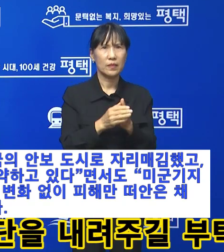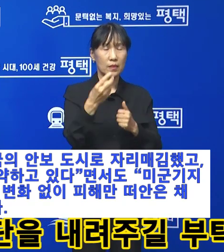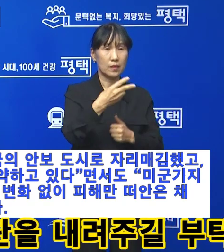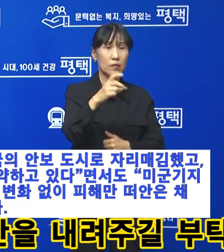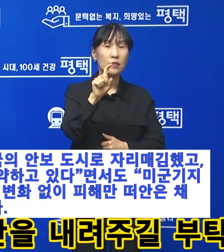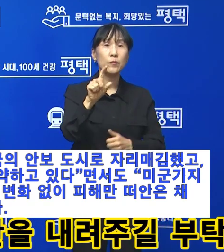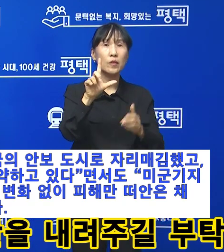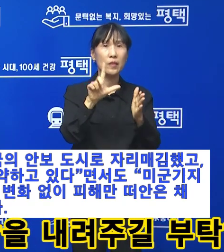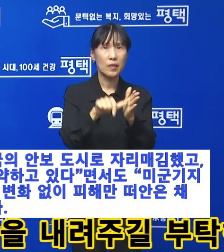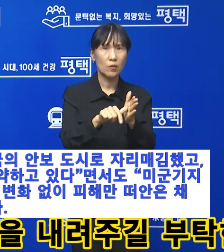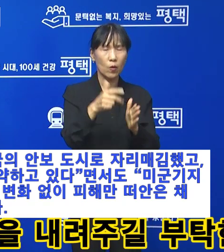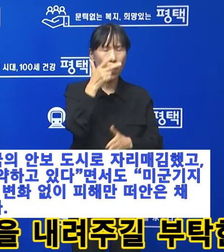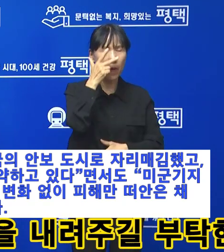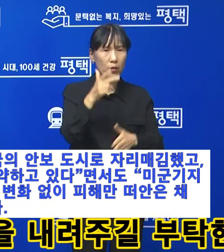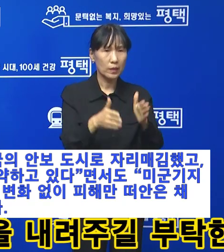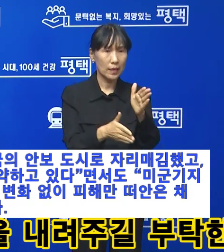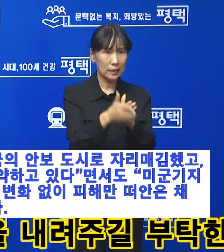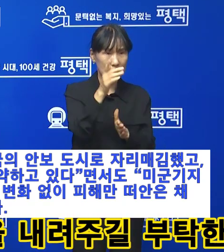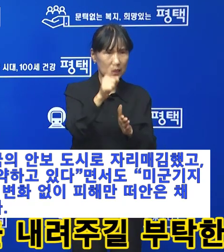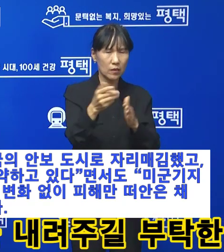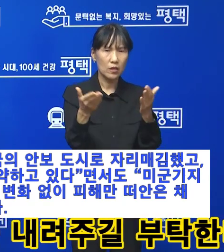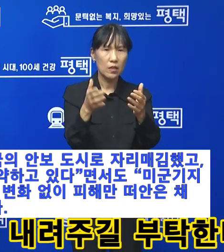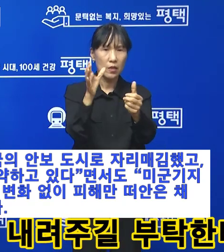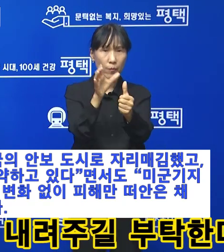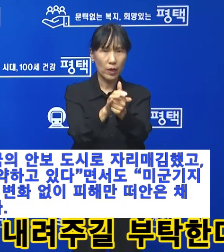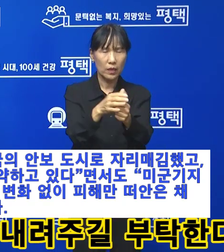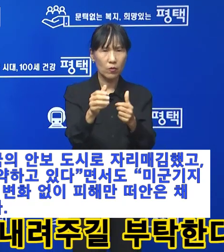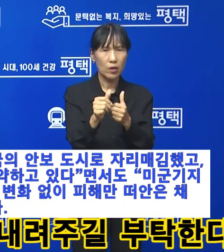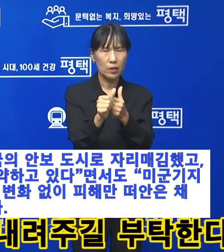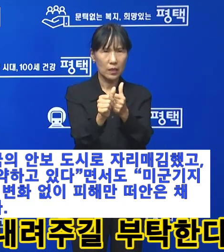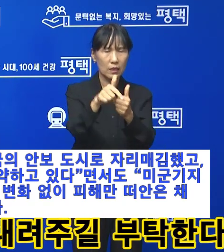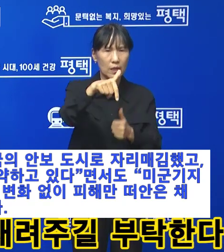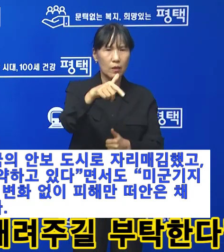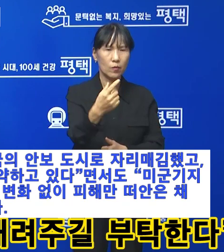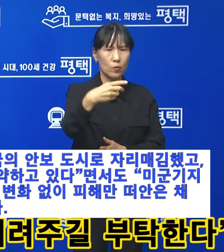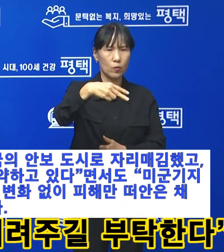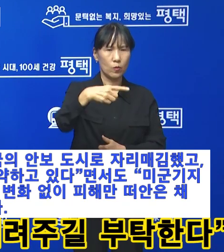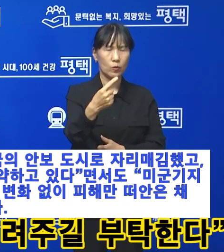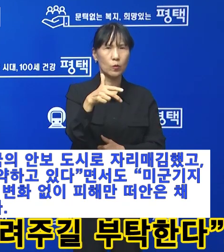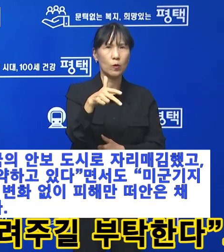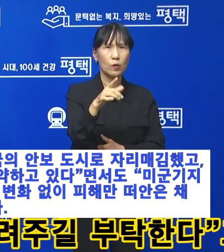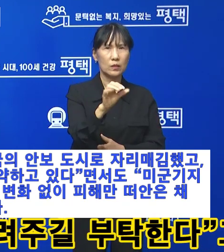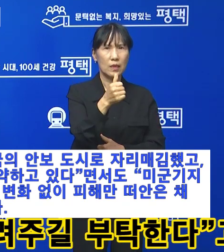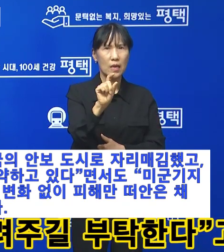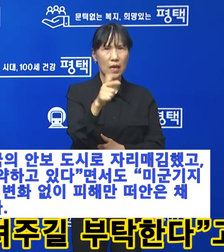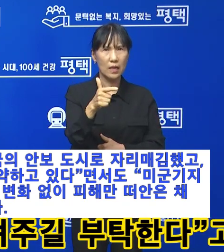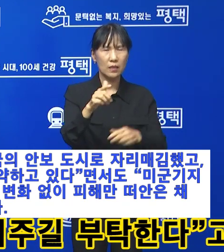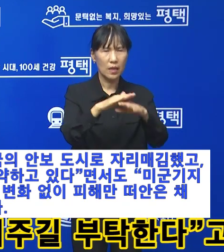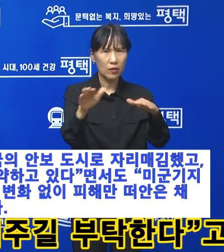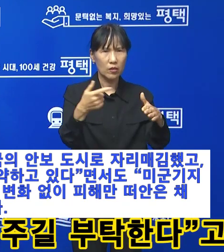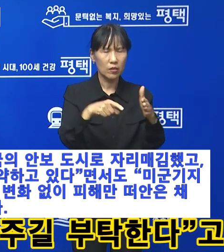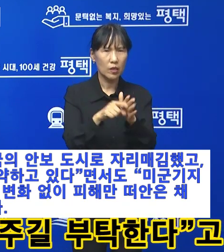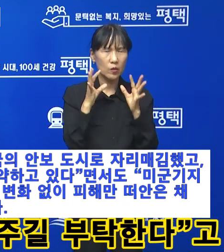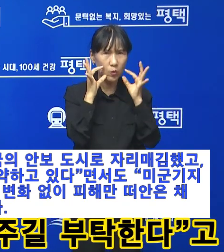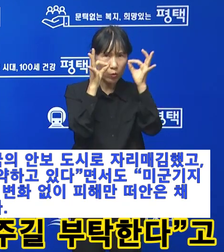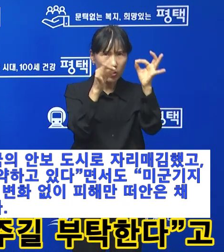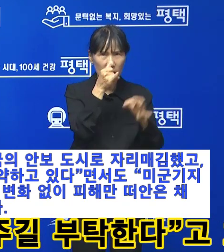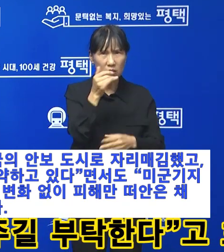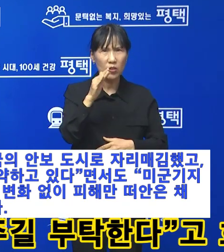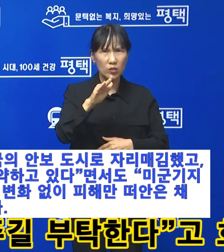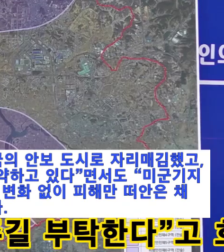2010년에도 과에 따라 고도한 완화를 위한 직임이 있었습니다 하지만 결 그때도